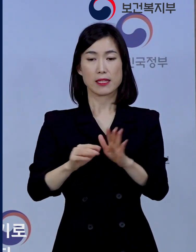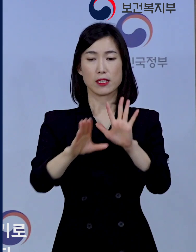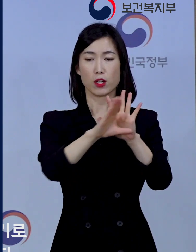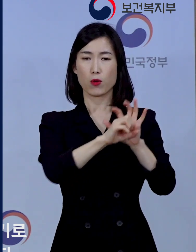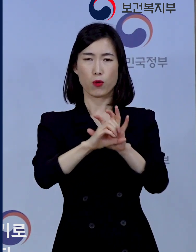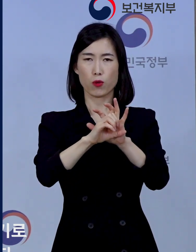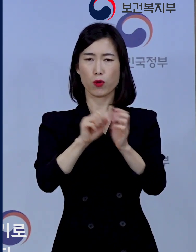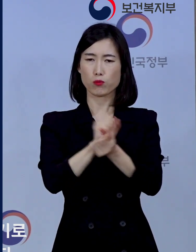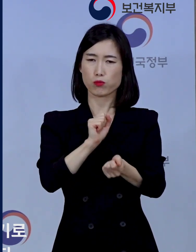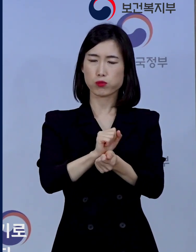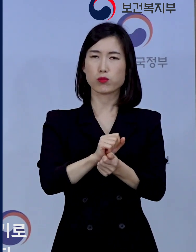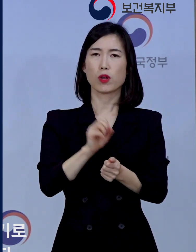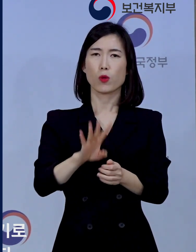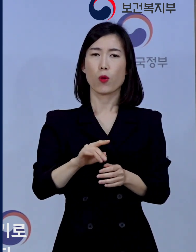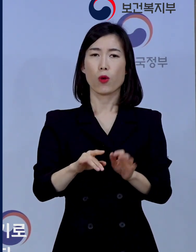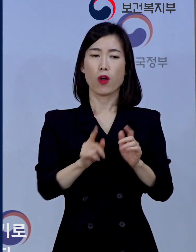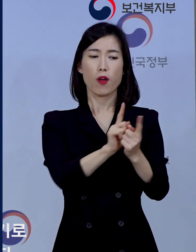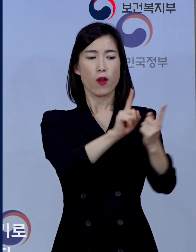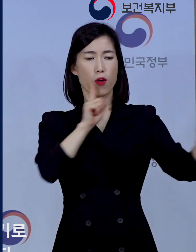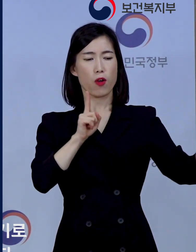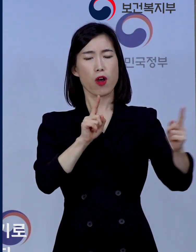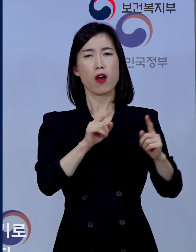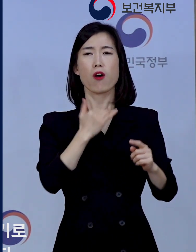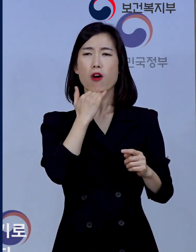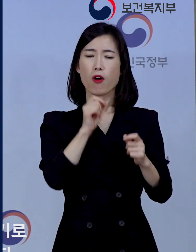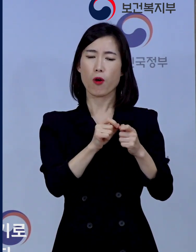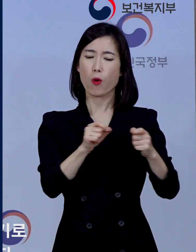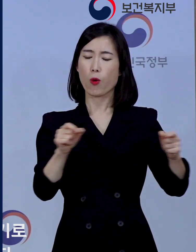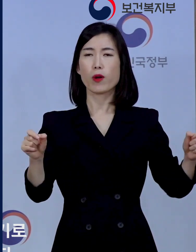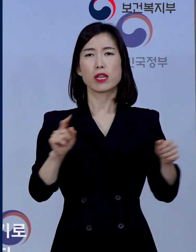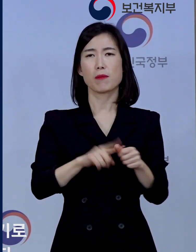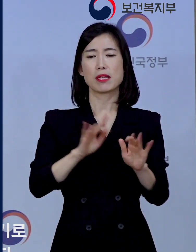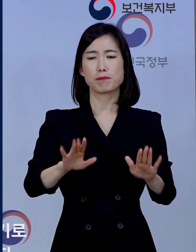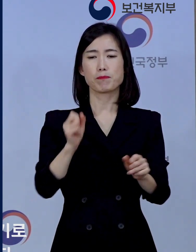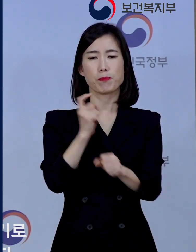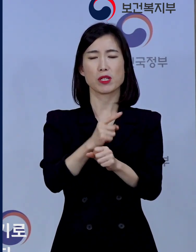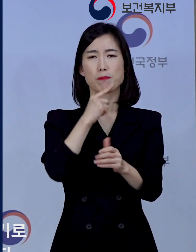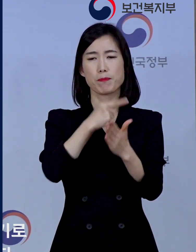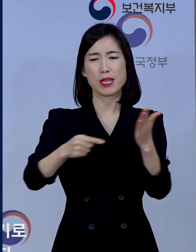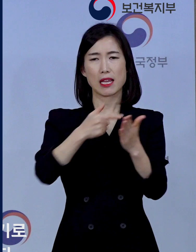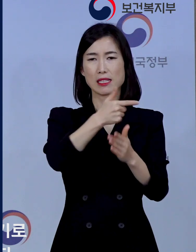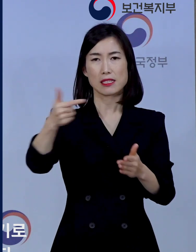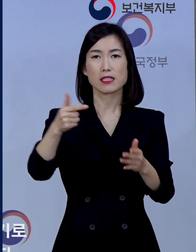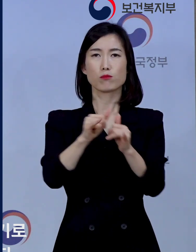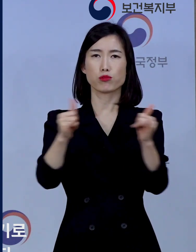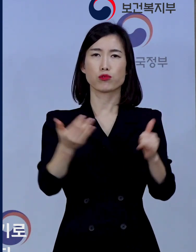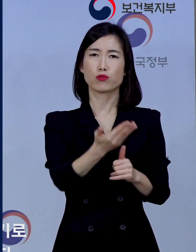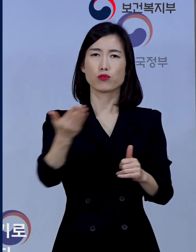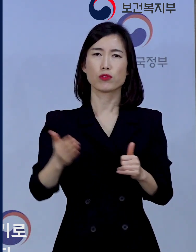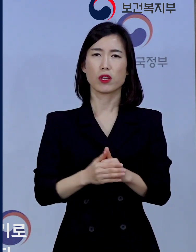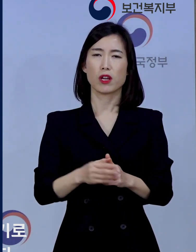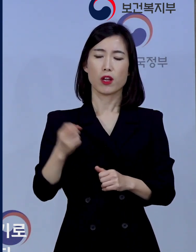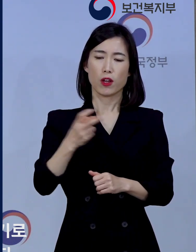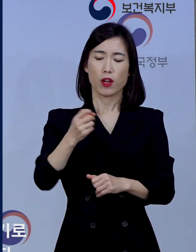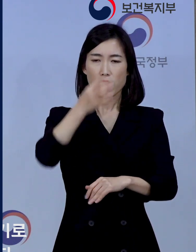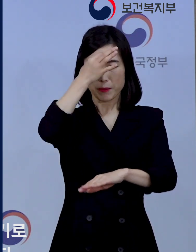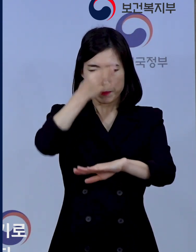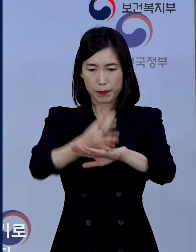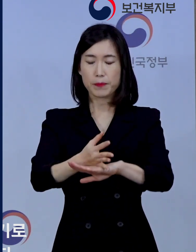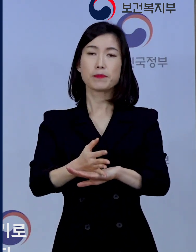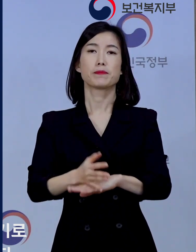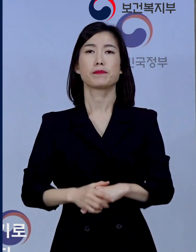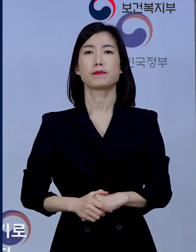그간 코로나19의 유행과 길어지는 거리두기로 이미 큰 피해를 입은 분들께 재차